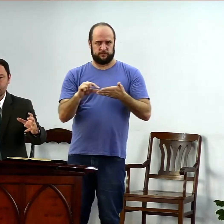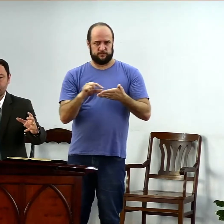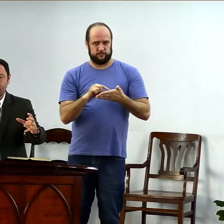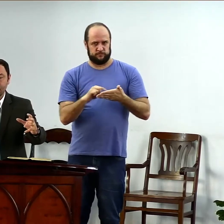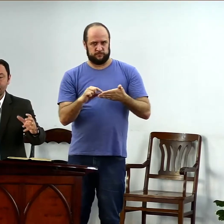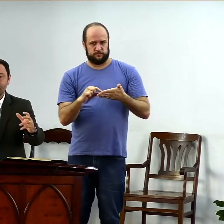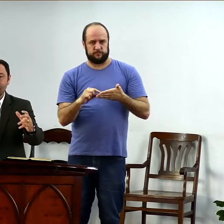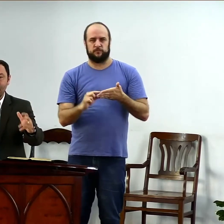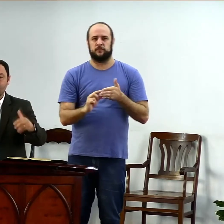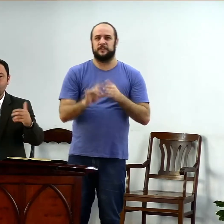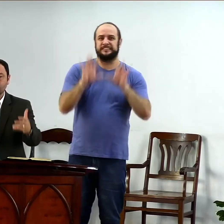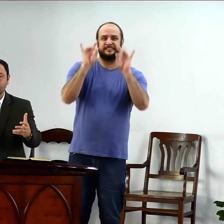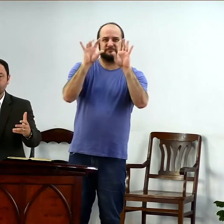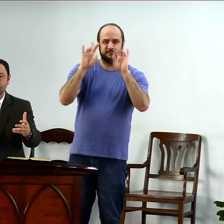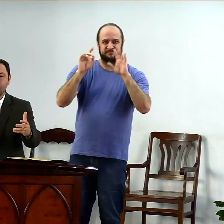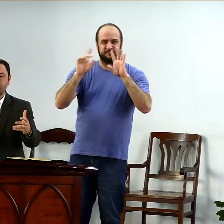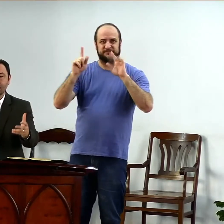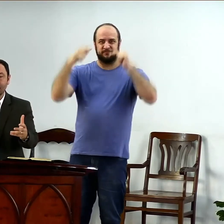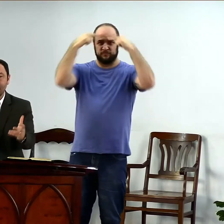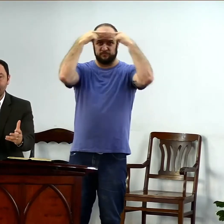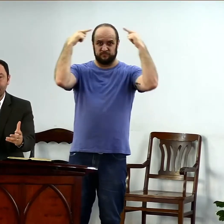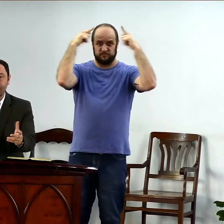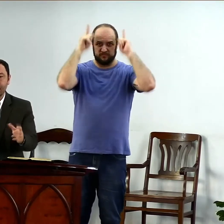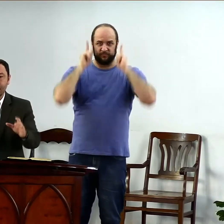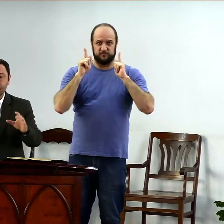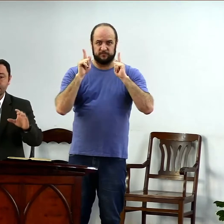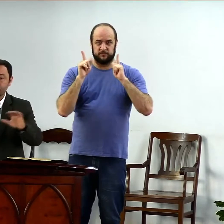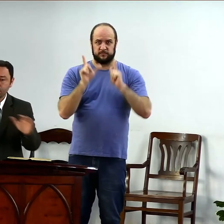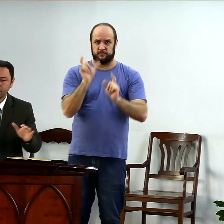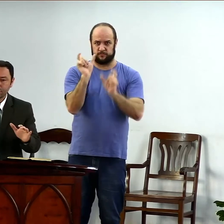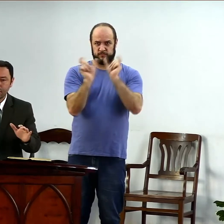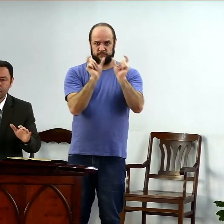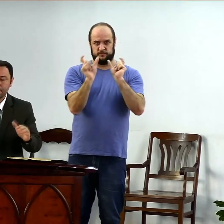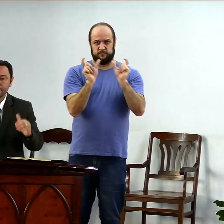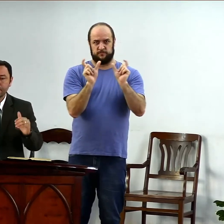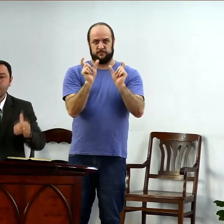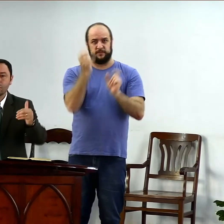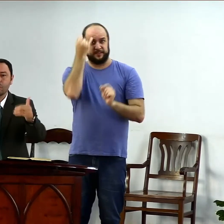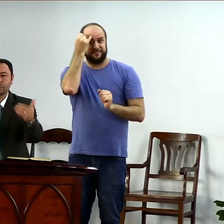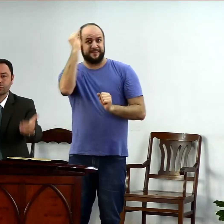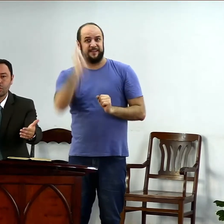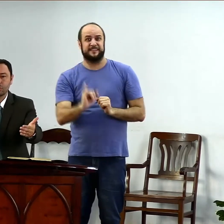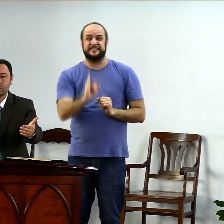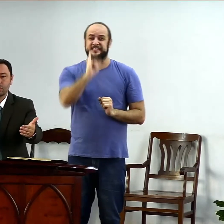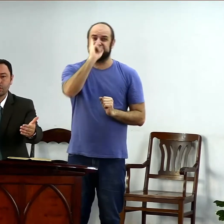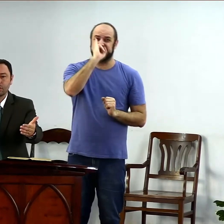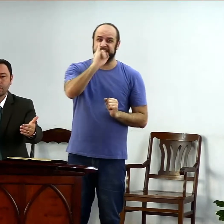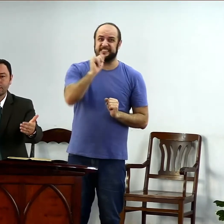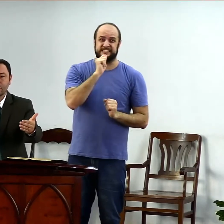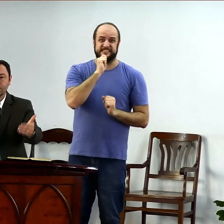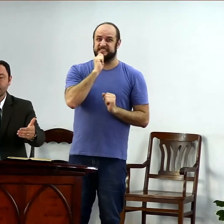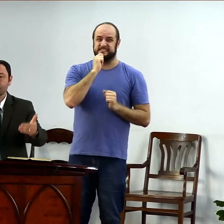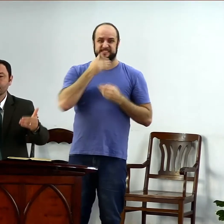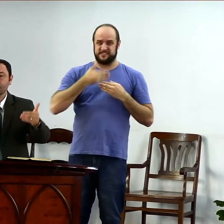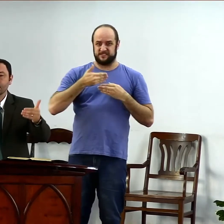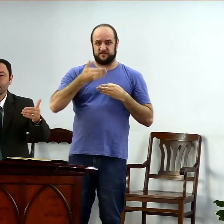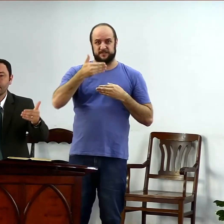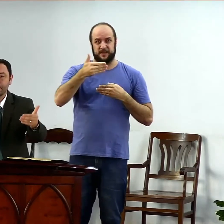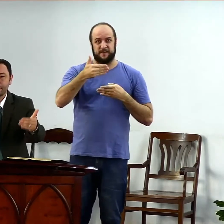aoristo. E a construção aqui é: se você não começou, então